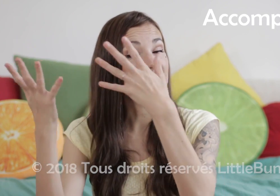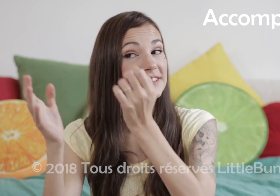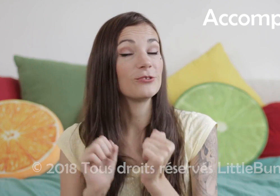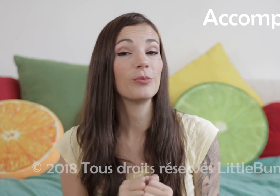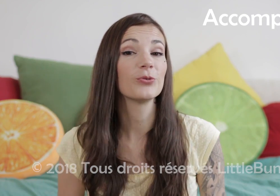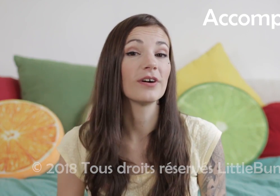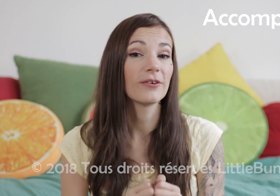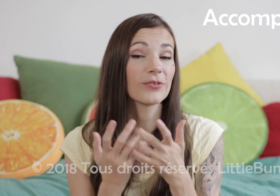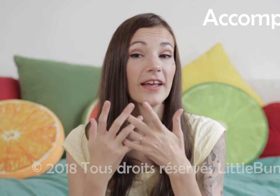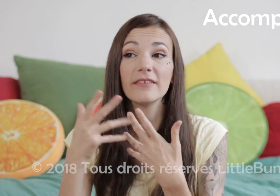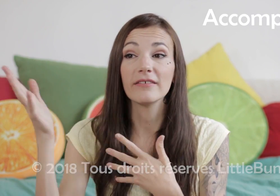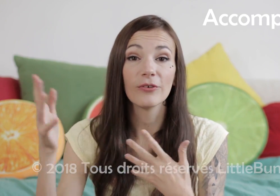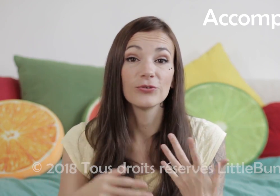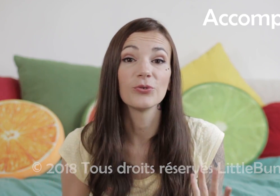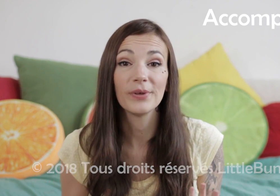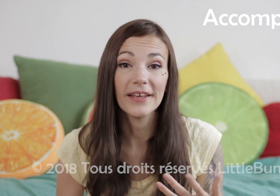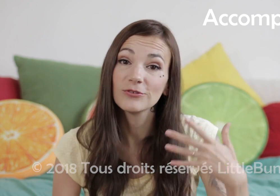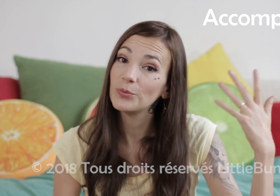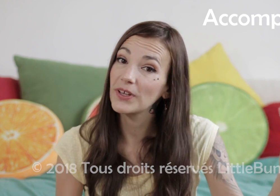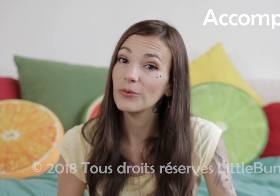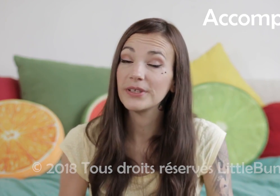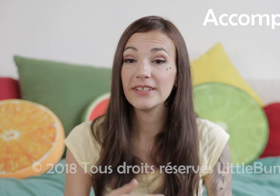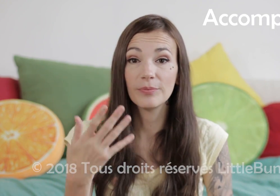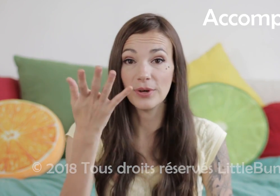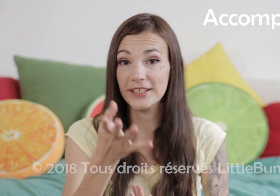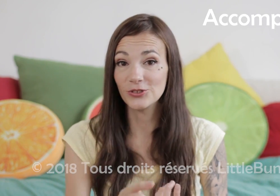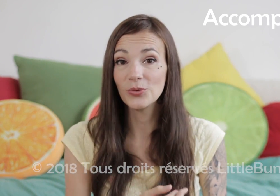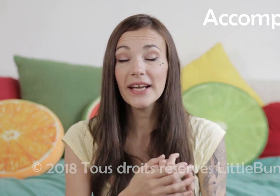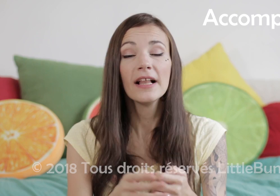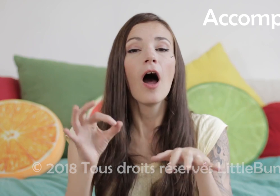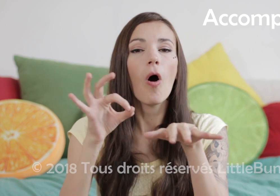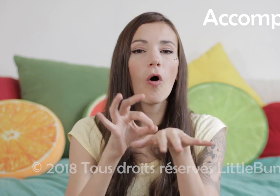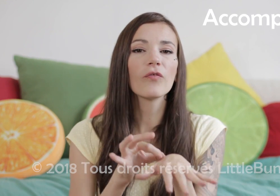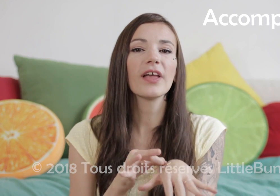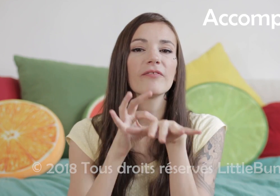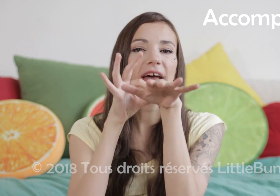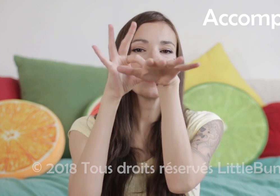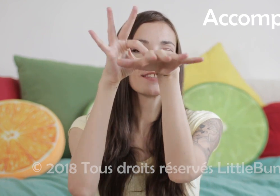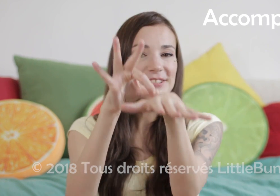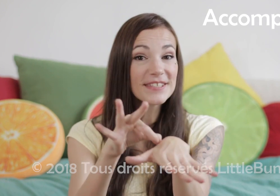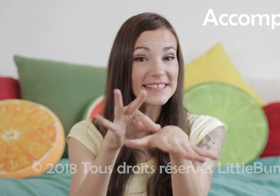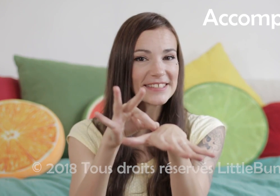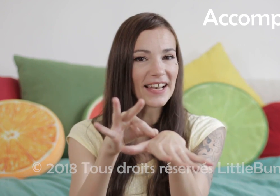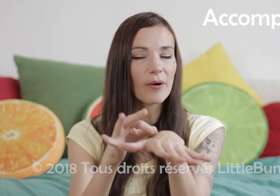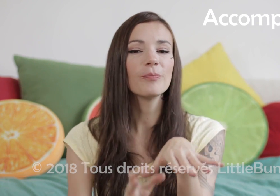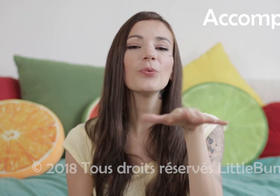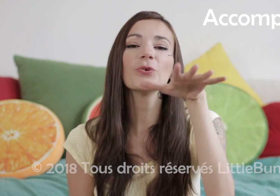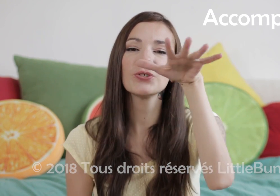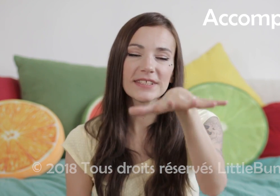si tu as besoin qu'on aille dans une autre pièce ou je peux t'accompagner pour aller jouer. On vient faire ce signe-là. Pour ce